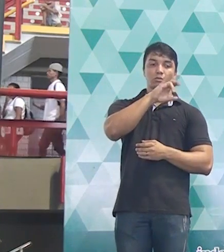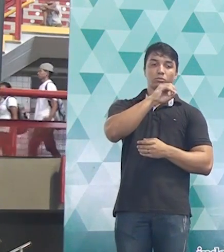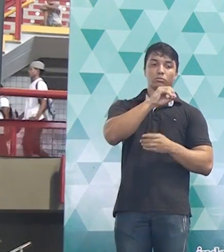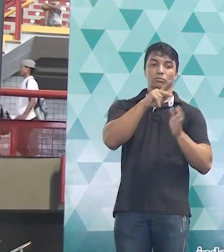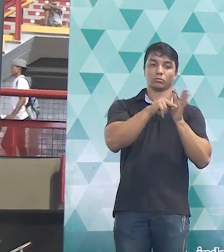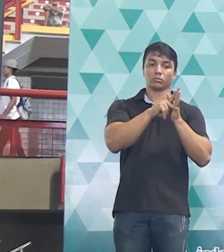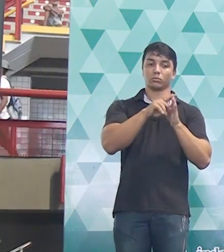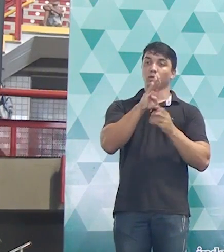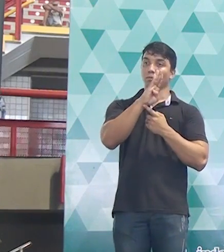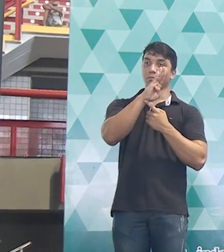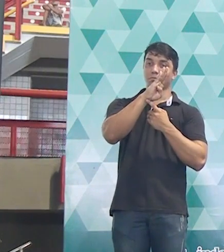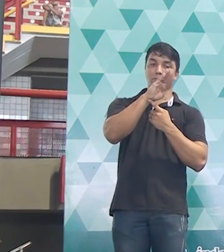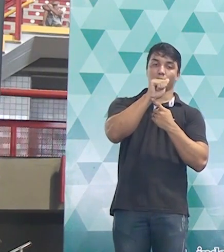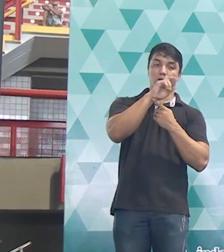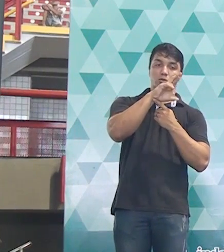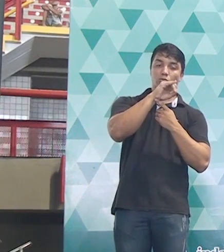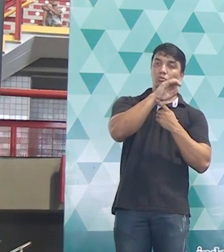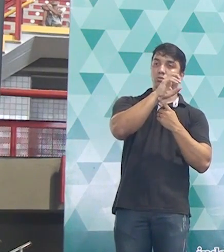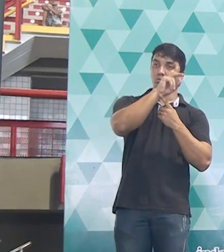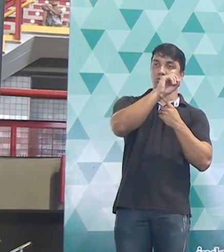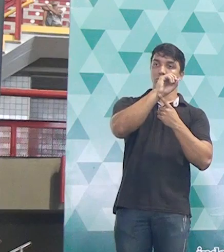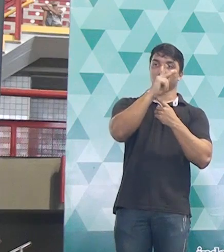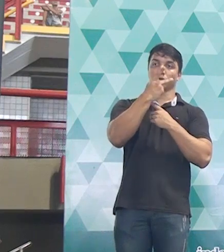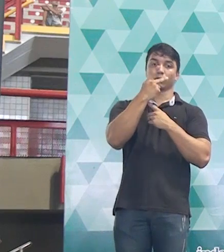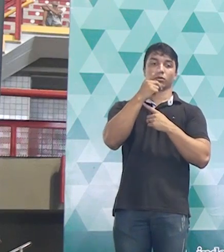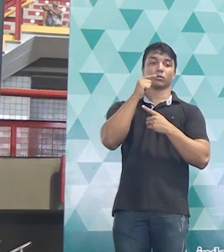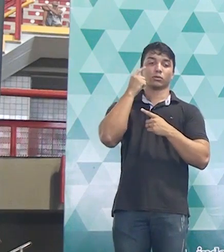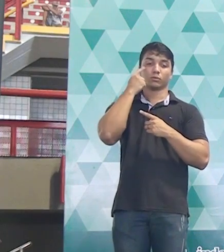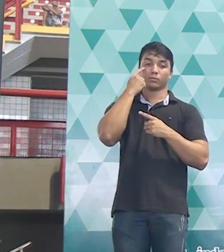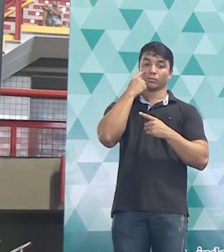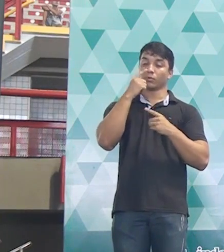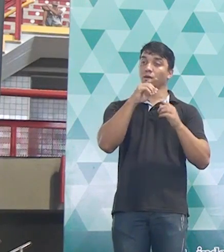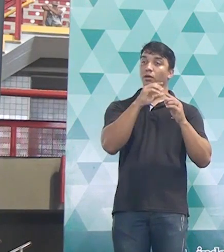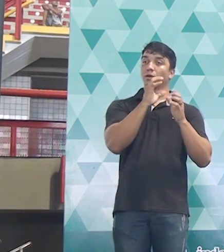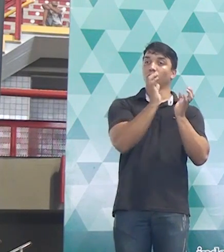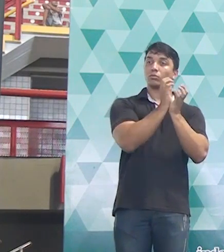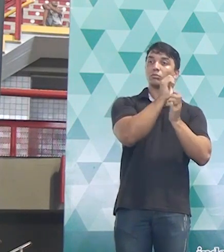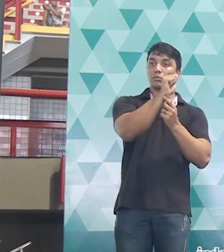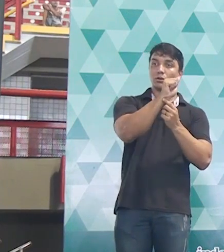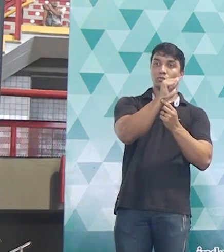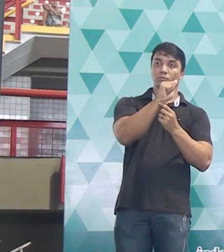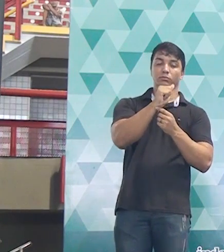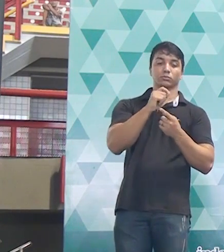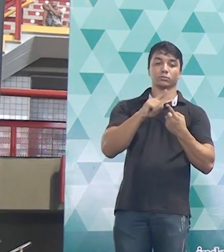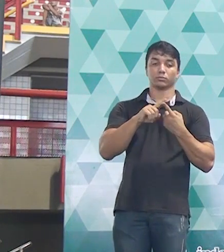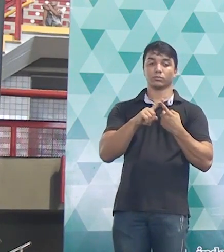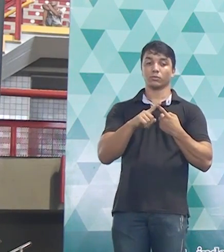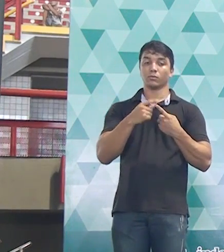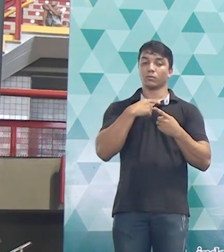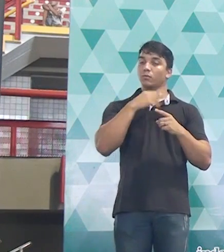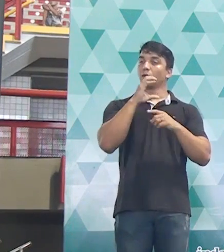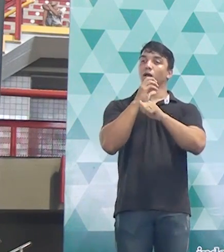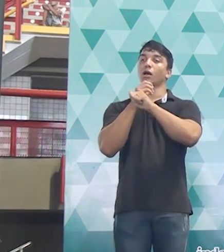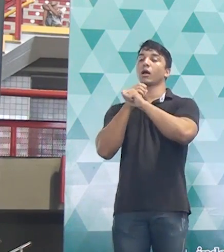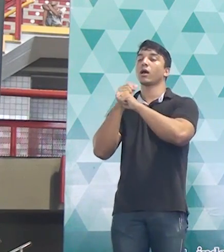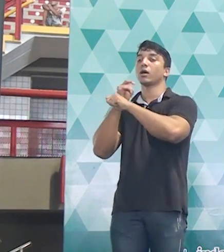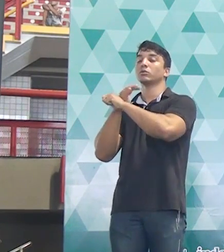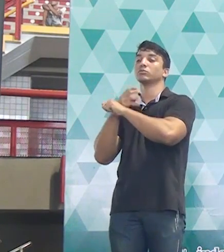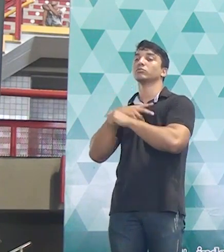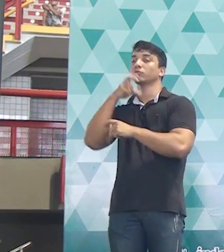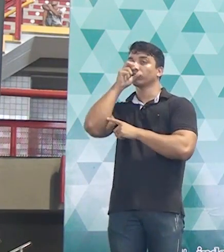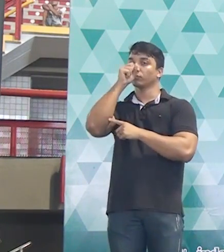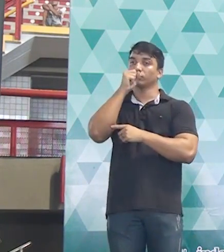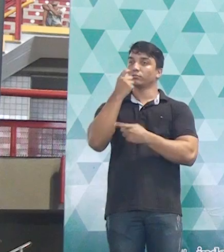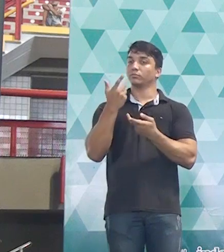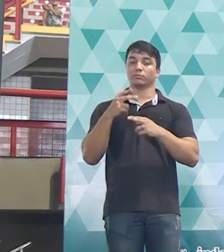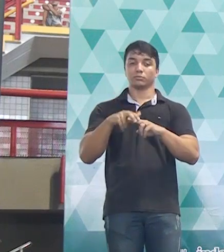do hidróxido de bário, base forte, porque tem família 2A, e ácido nítrico, que é um ácido forte. Todo sal derivado